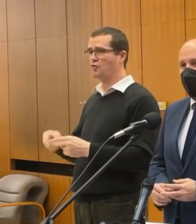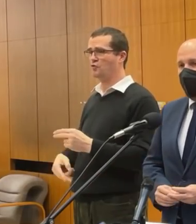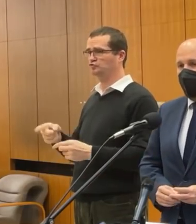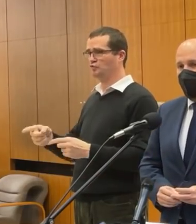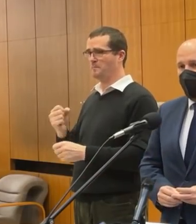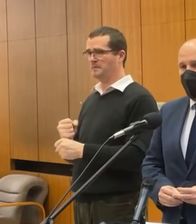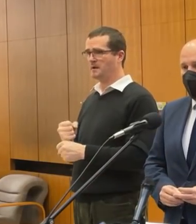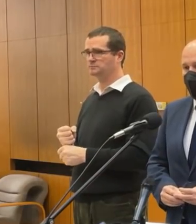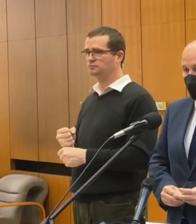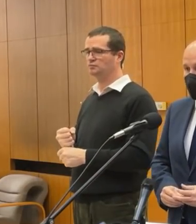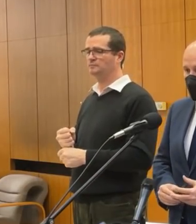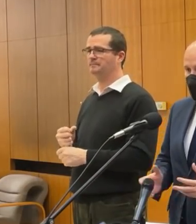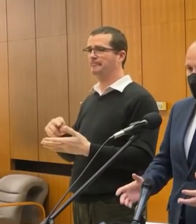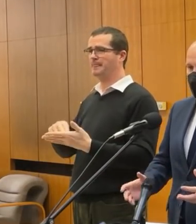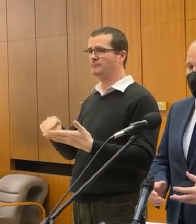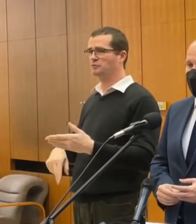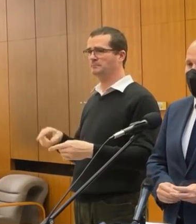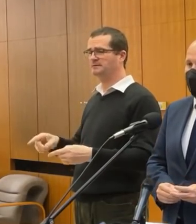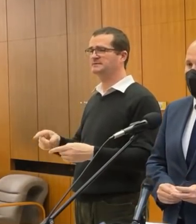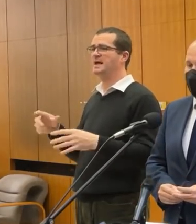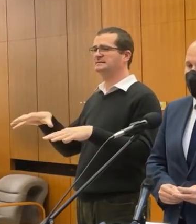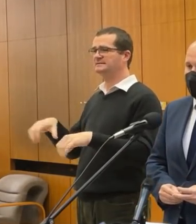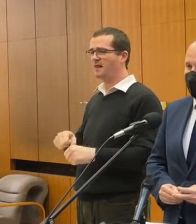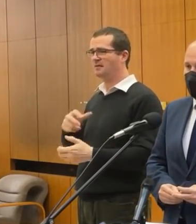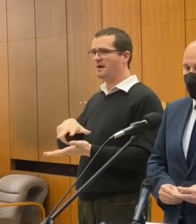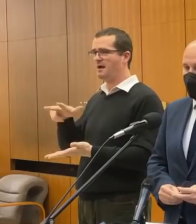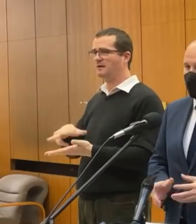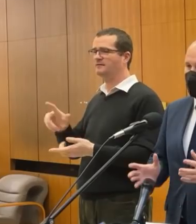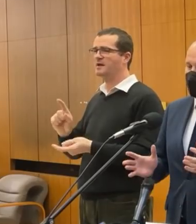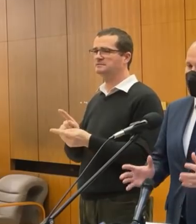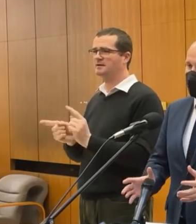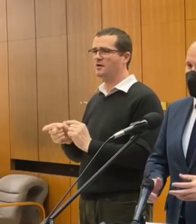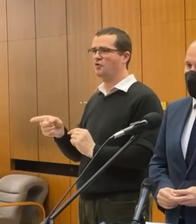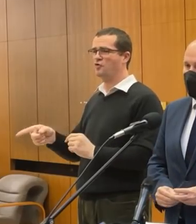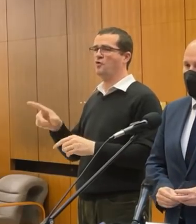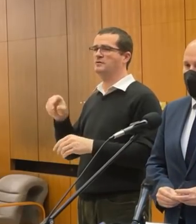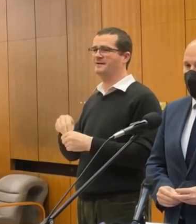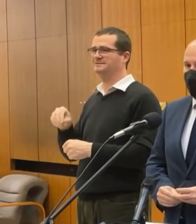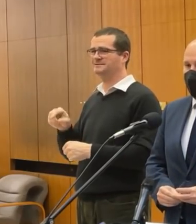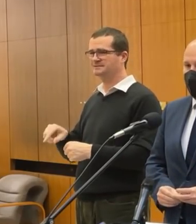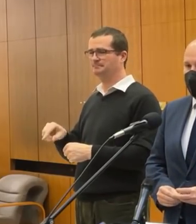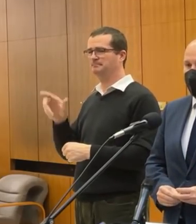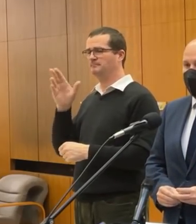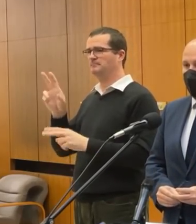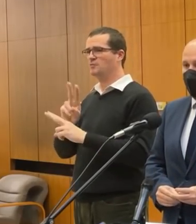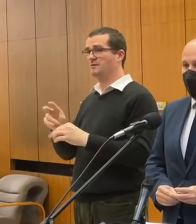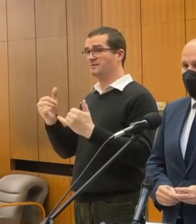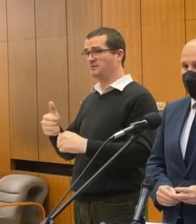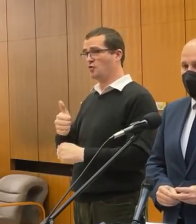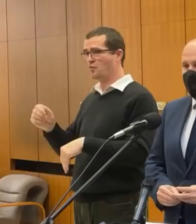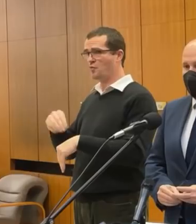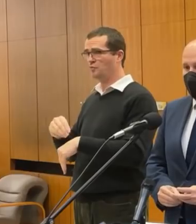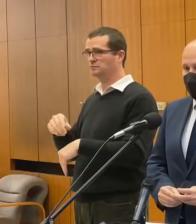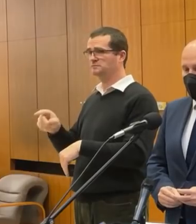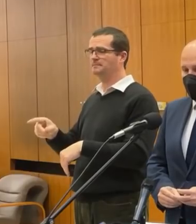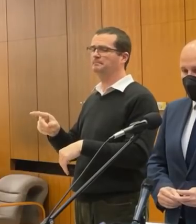proces podpisu a schválenia ratifikácie dohody s tým, že budeme môcť ešte tento rok oznámiť,